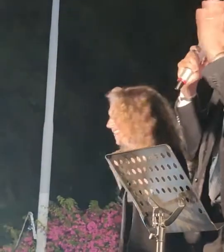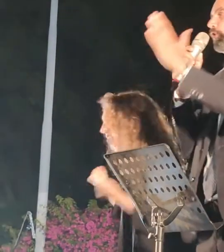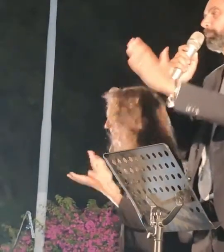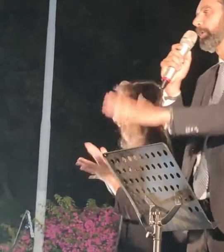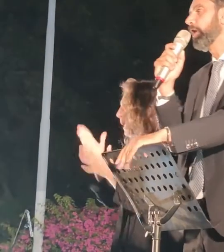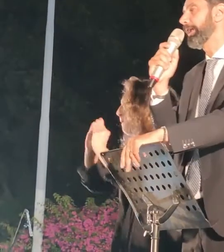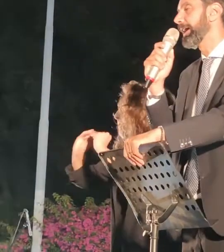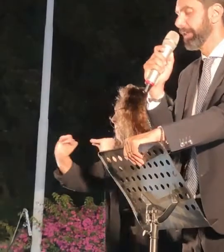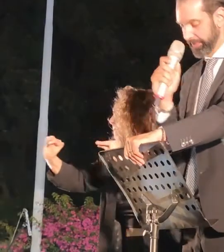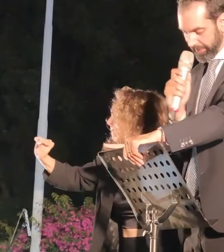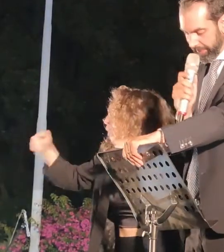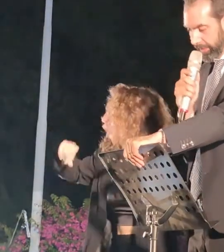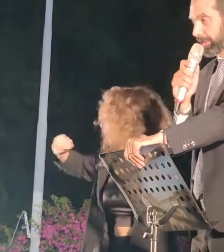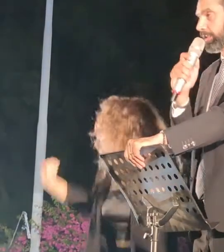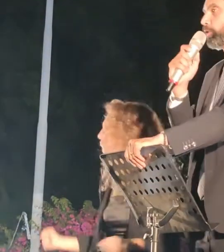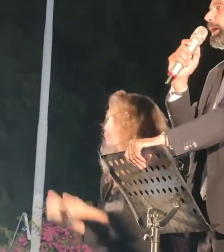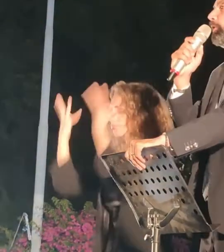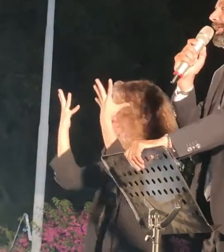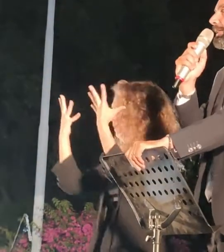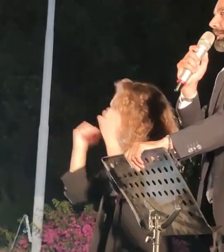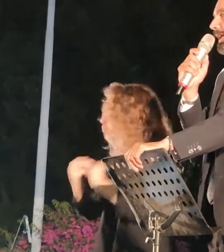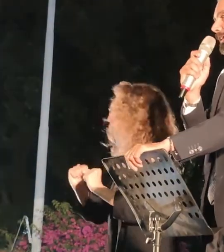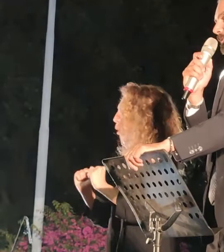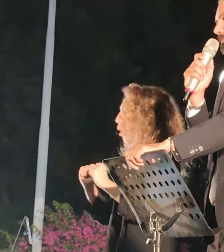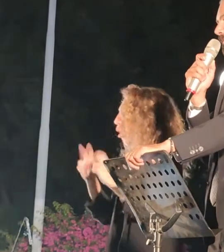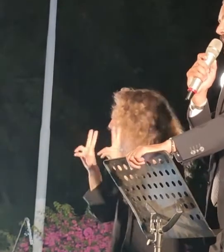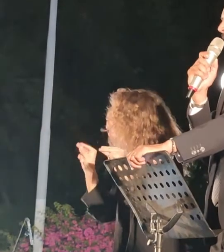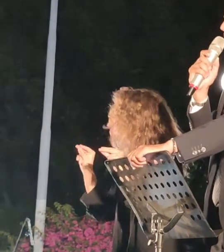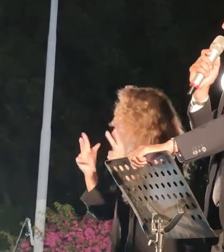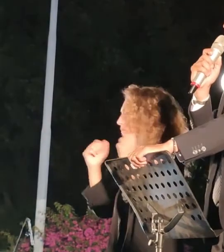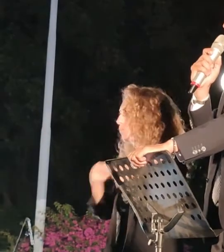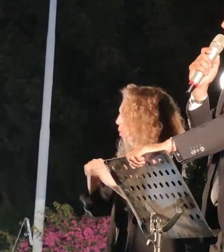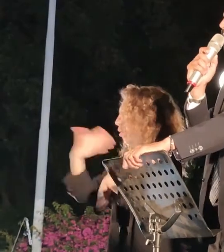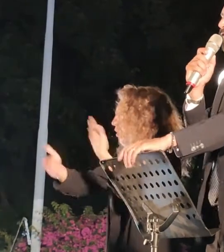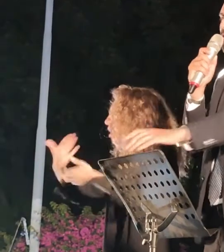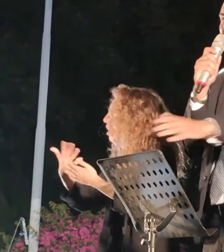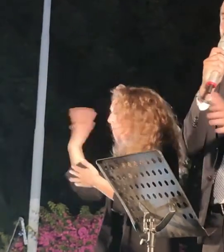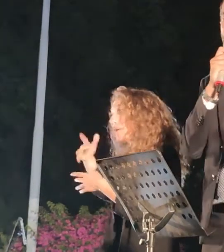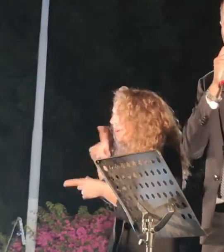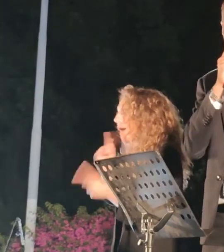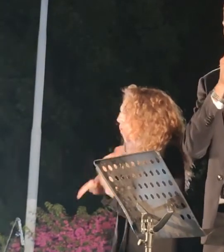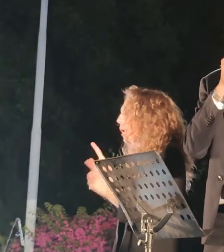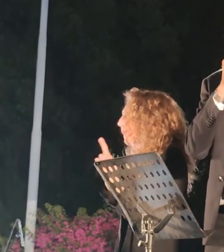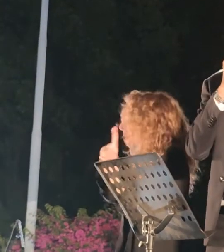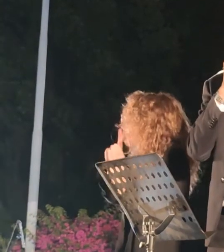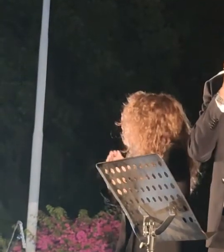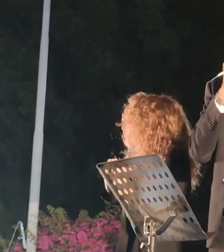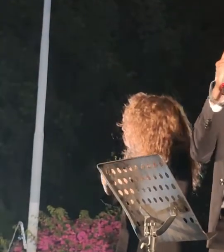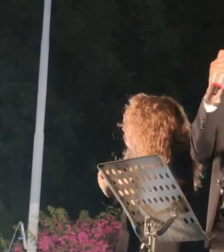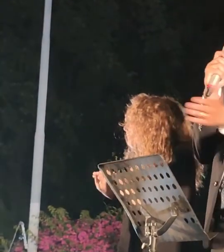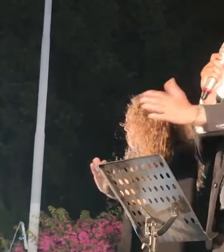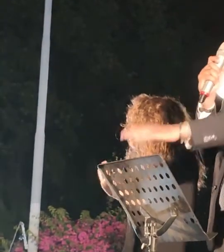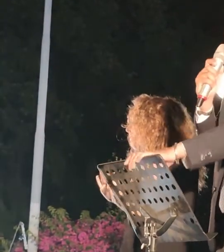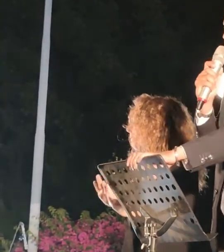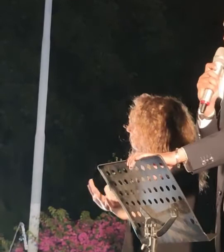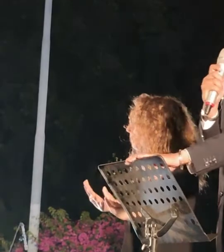dal torpore di una politica che fino a